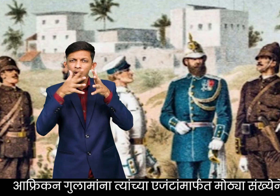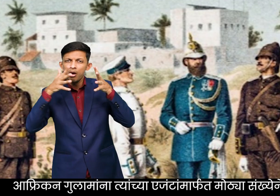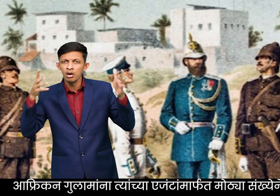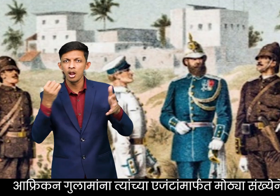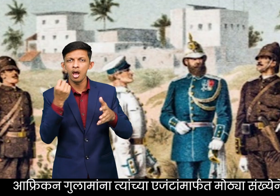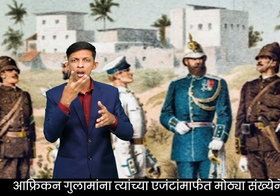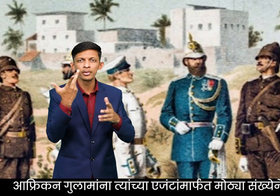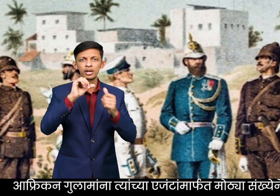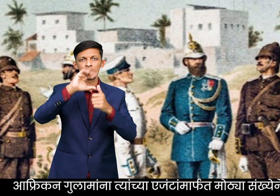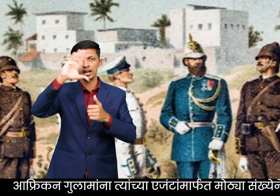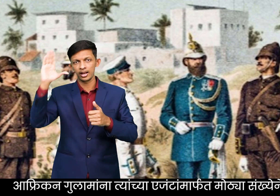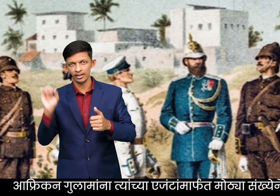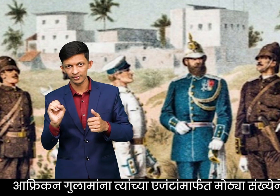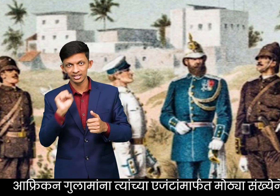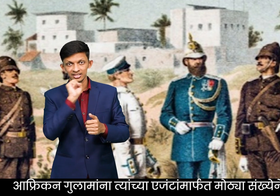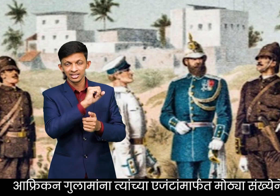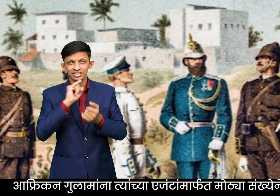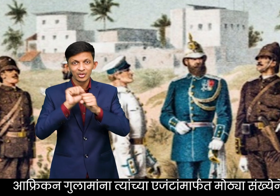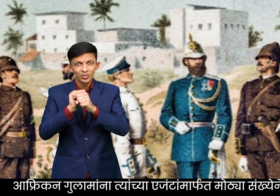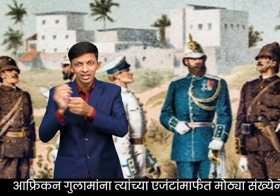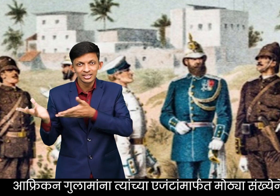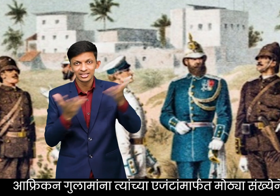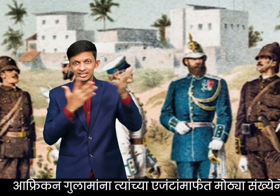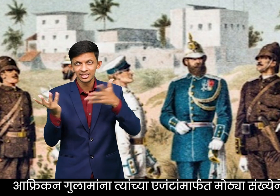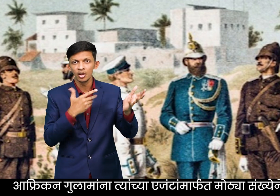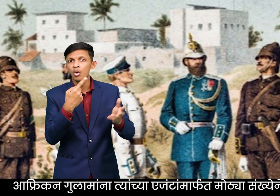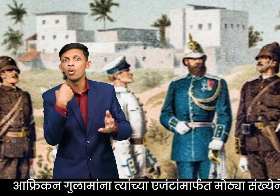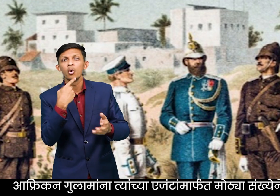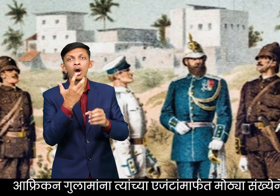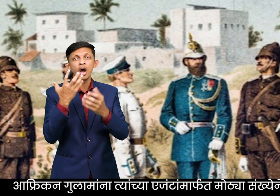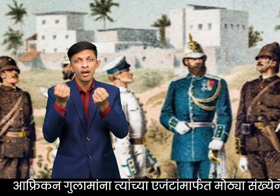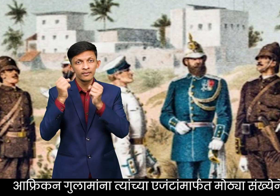आफ्रिकन गुलामांना त्यांच्या एजंटांमार्फत मोठ्या संख्येने नेण्यास सुरुवात केली.